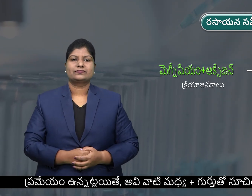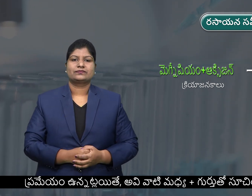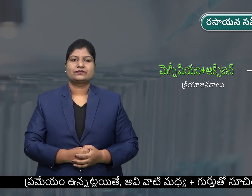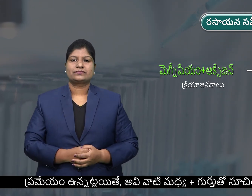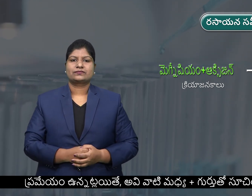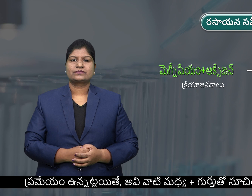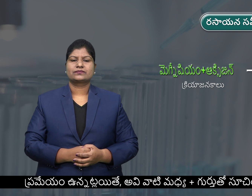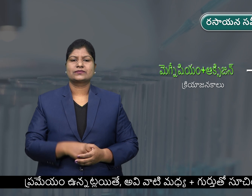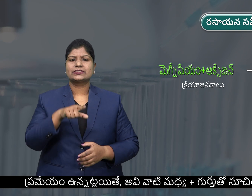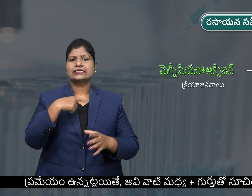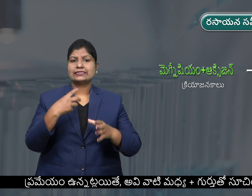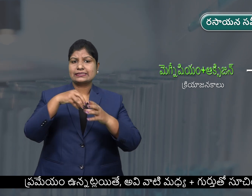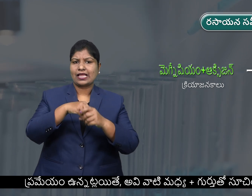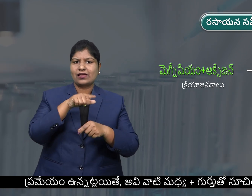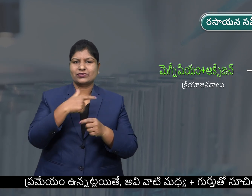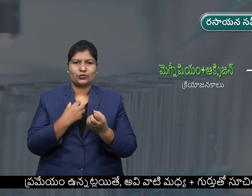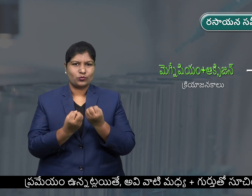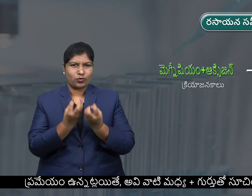మధ్య ప్లస్ గుర్తుతో సూచించబడతాయి.